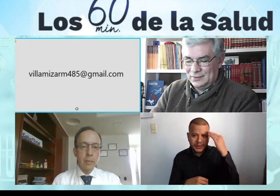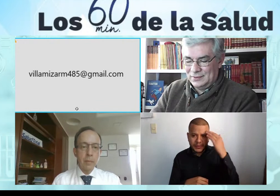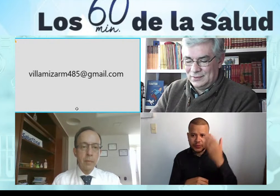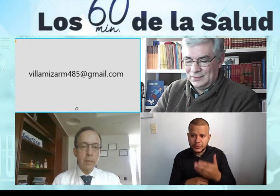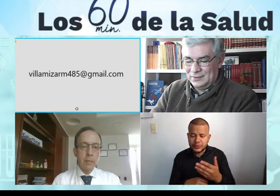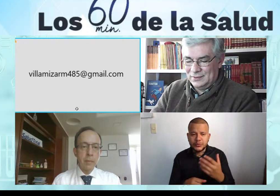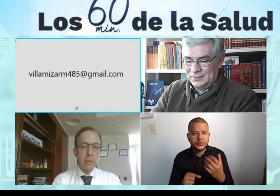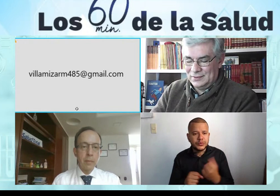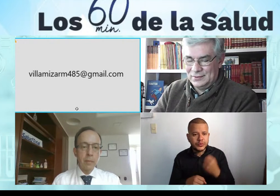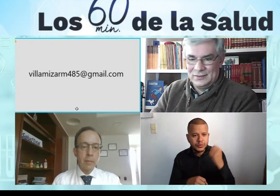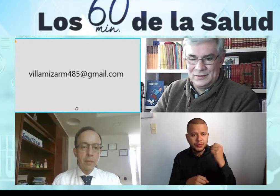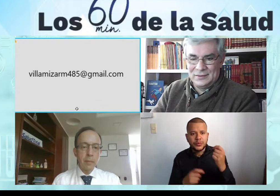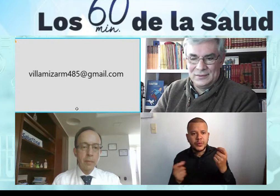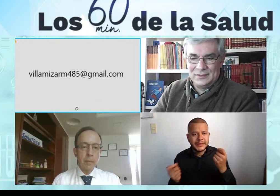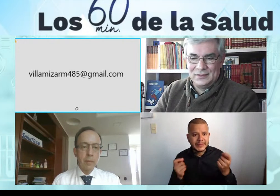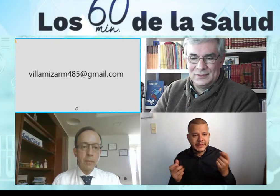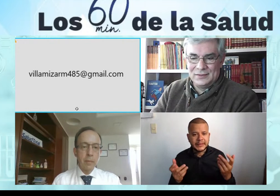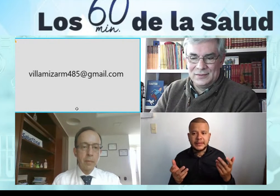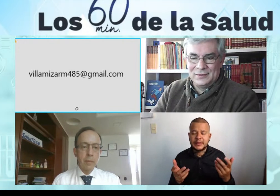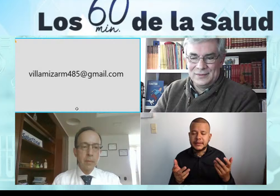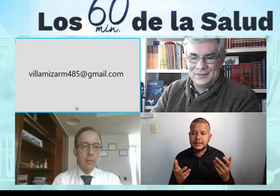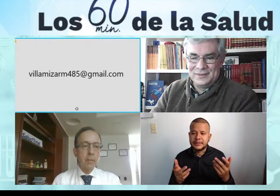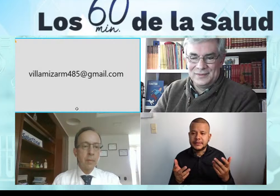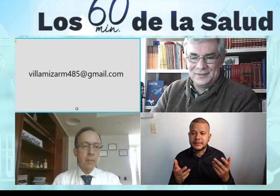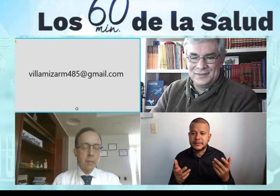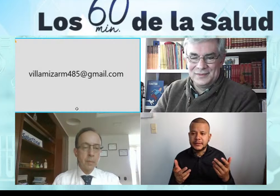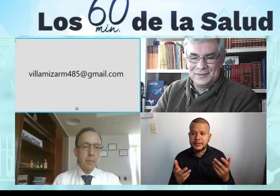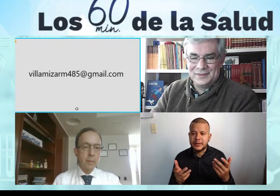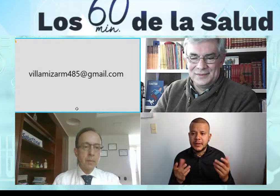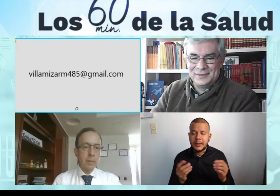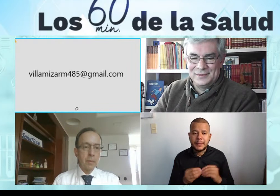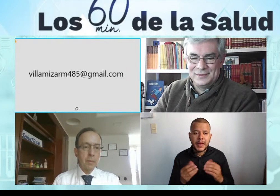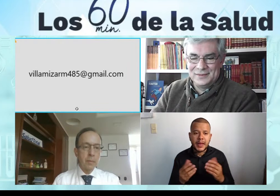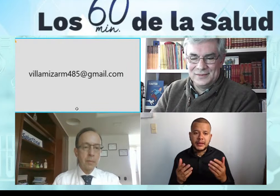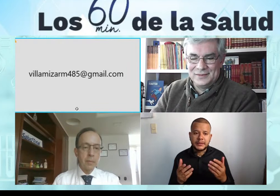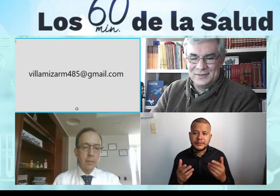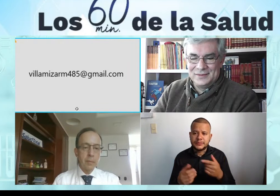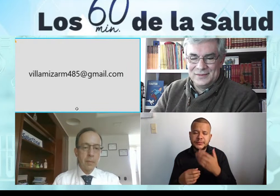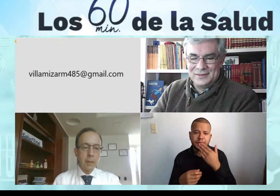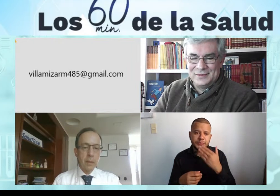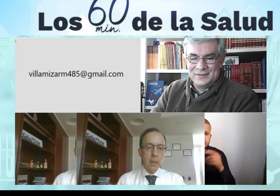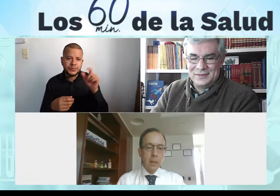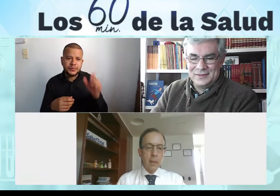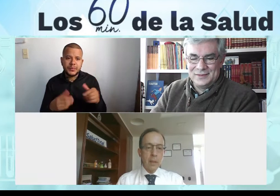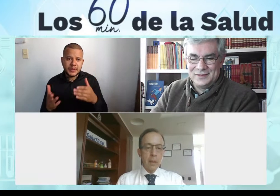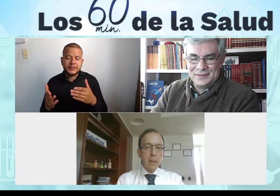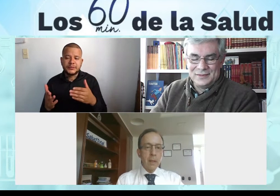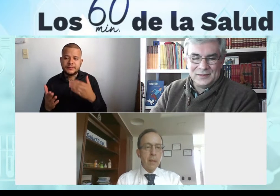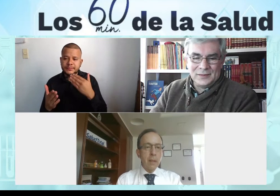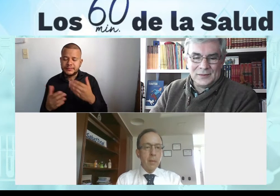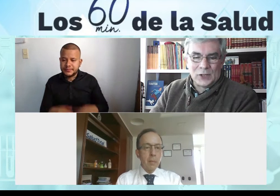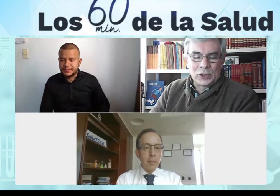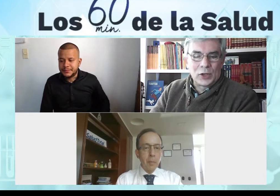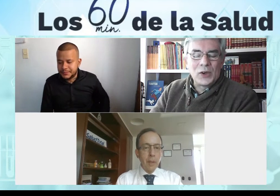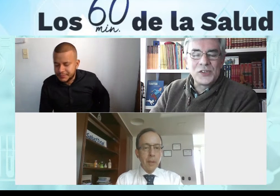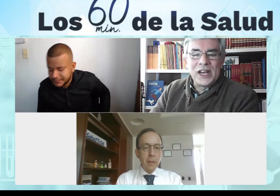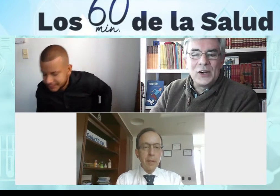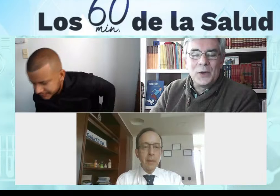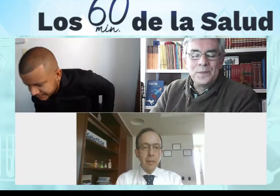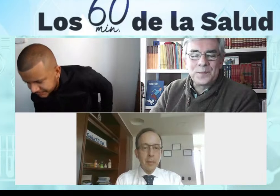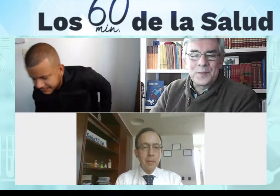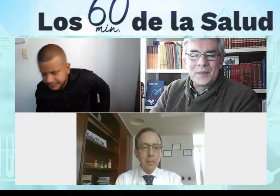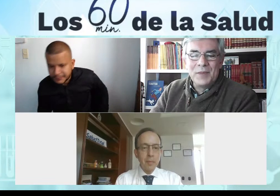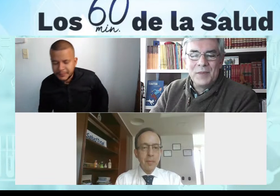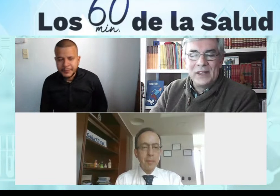sus estrategias y de la gran persona que es usted. Gracias, doctor. Doctor Juan